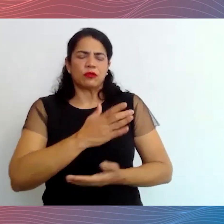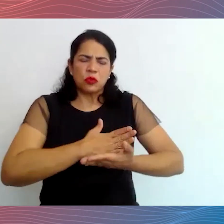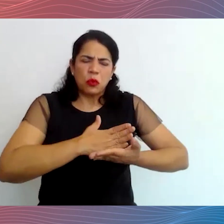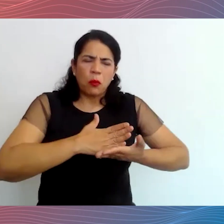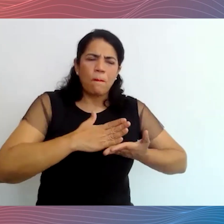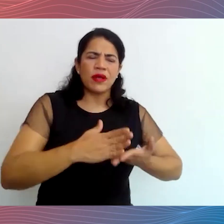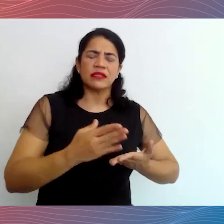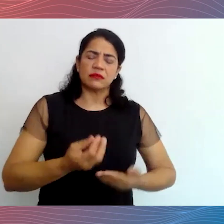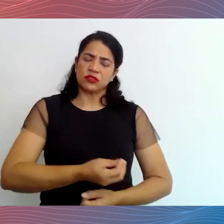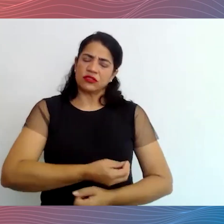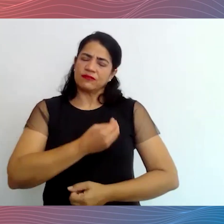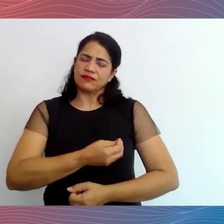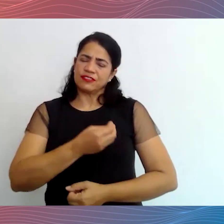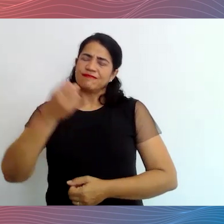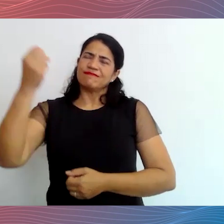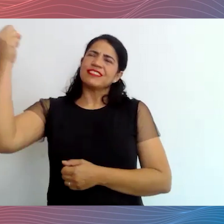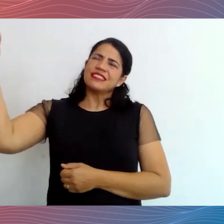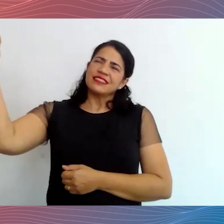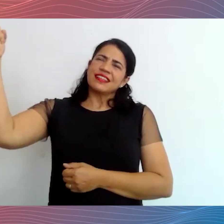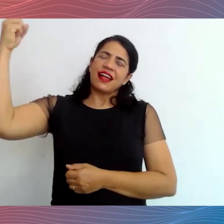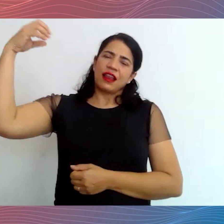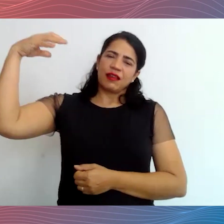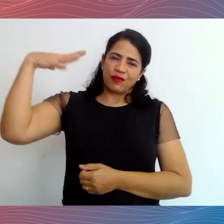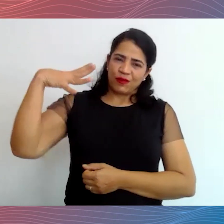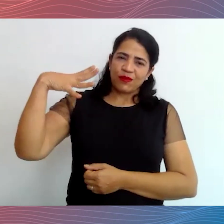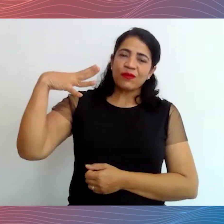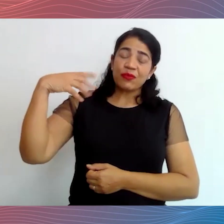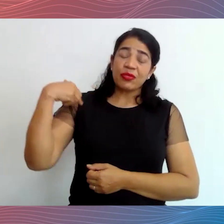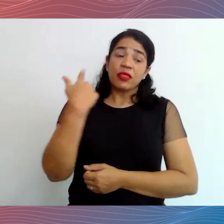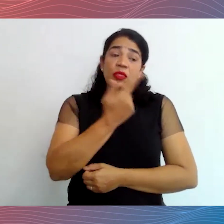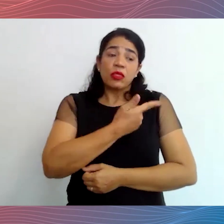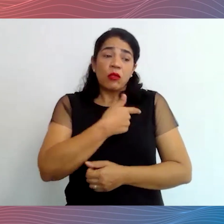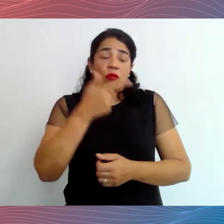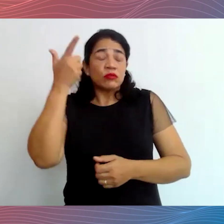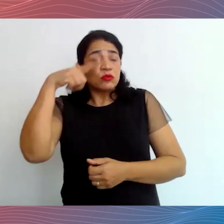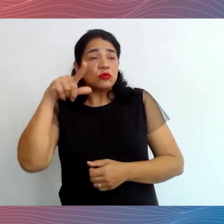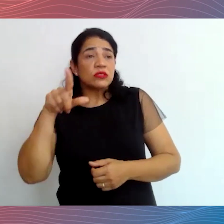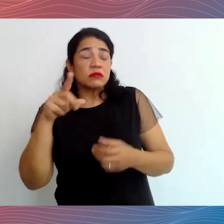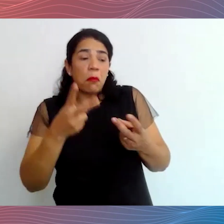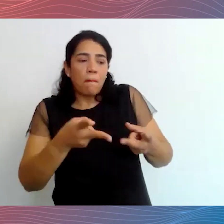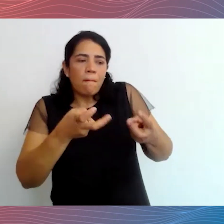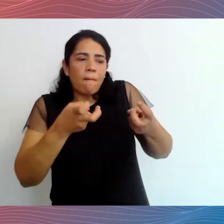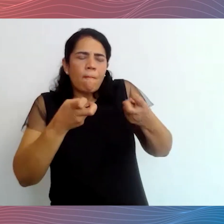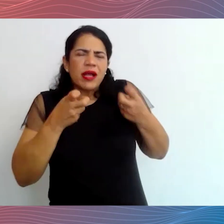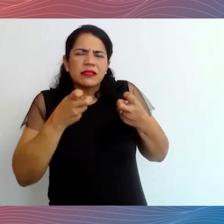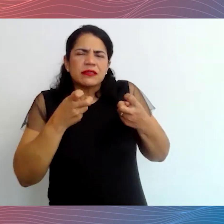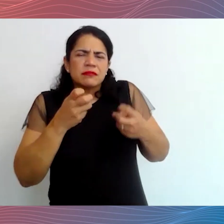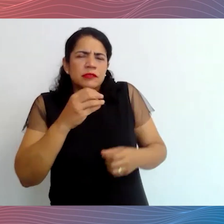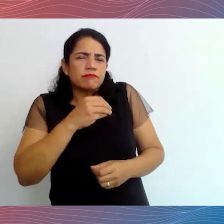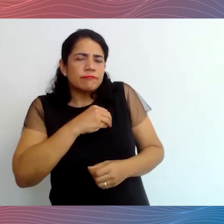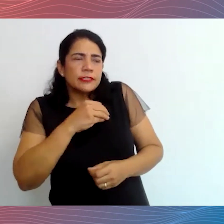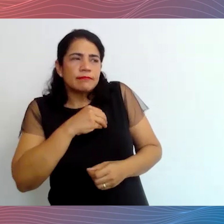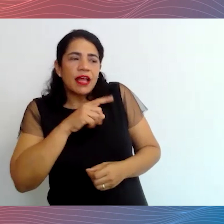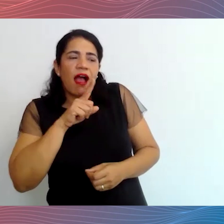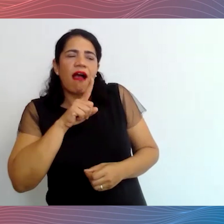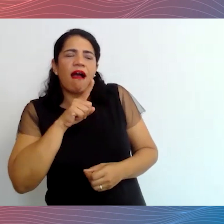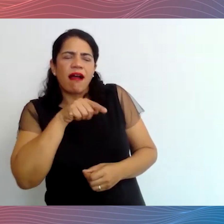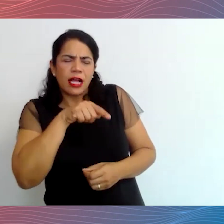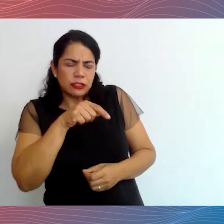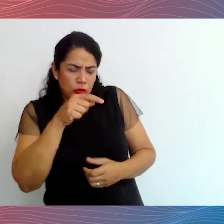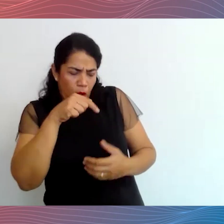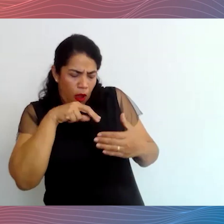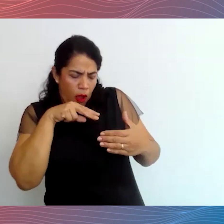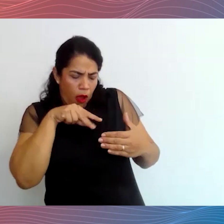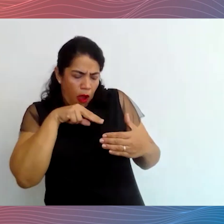qualquer início, esboço de pecado, você é sensível, você logo pede perdão para o Senhor, pede perdão para o